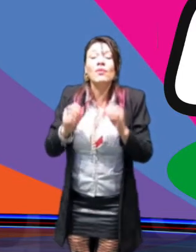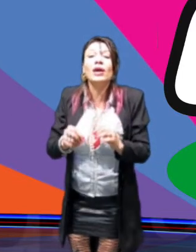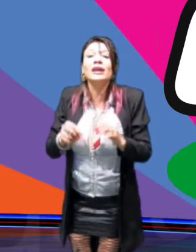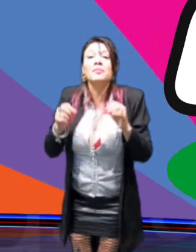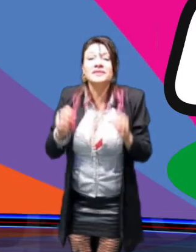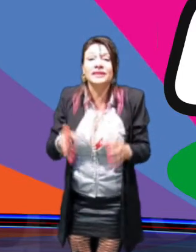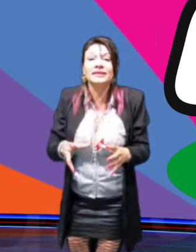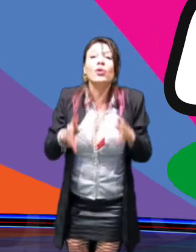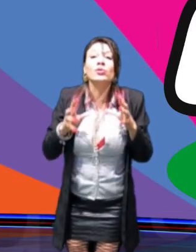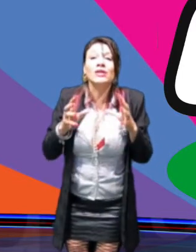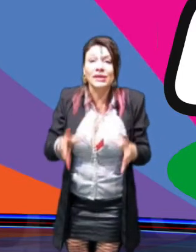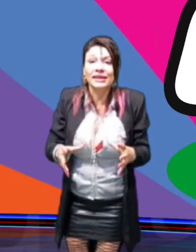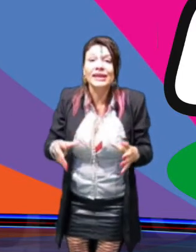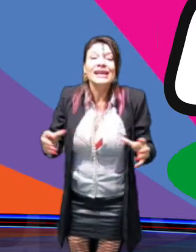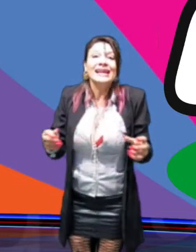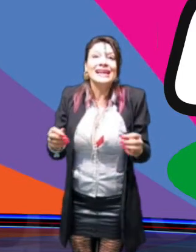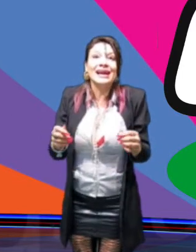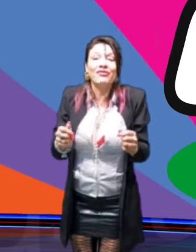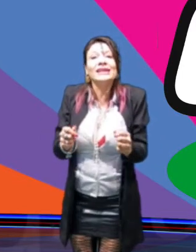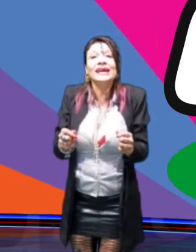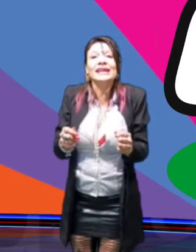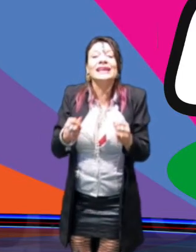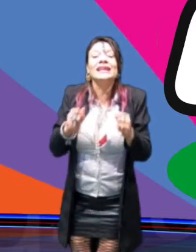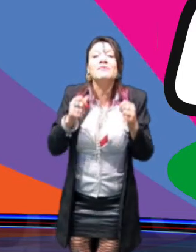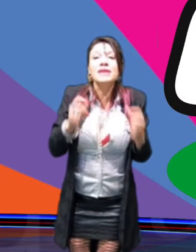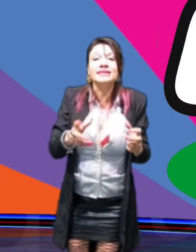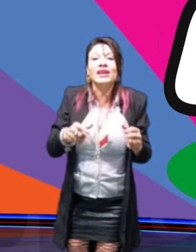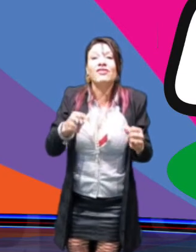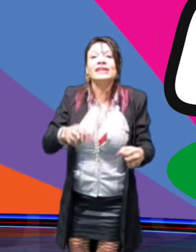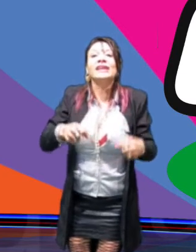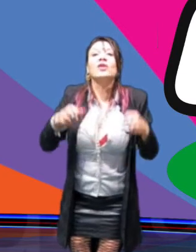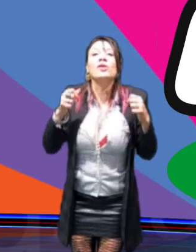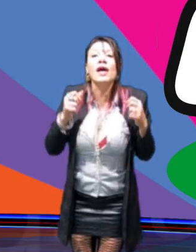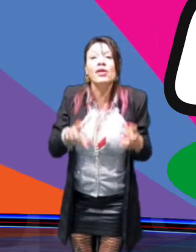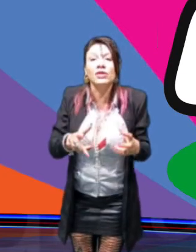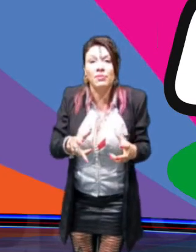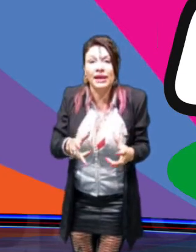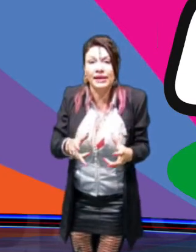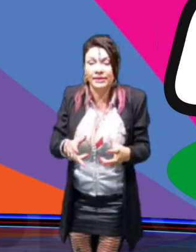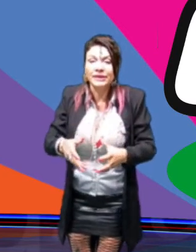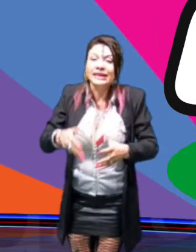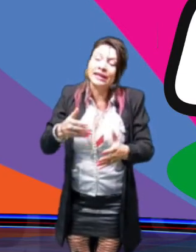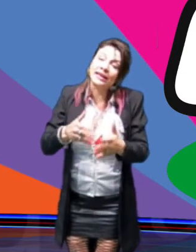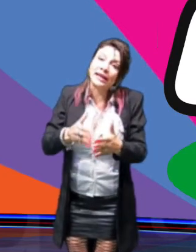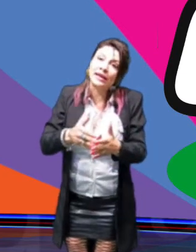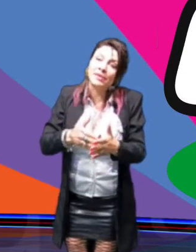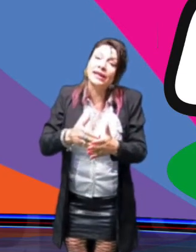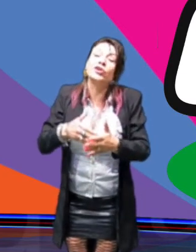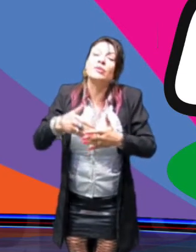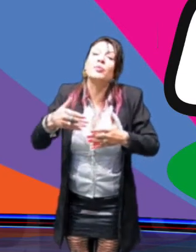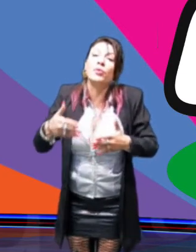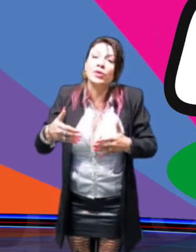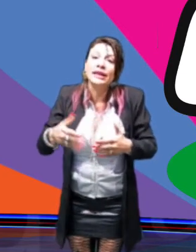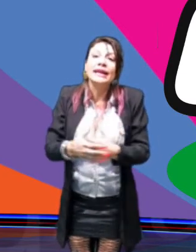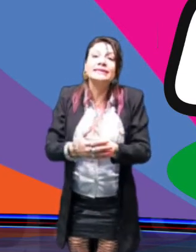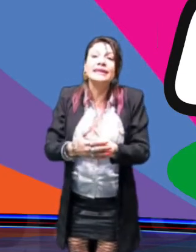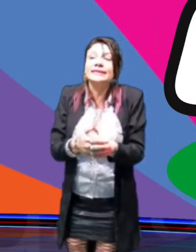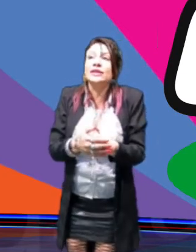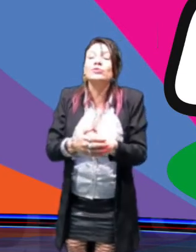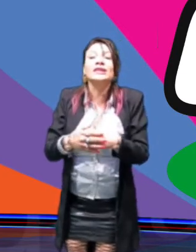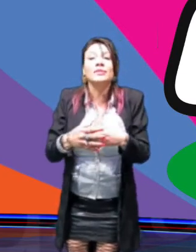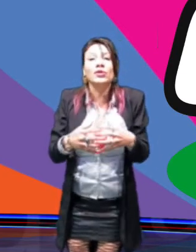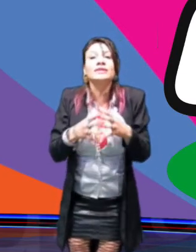moscas representan justamente la falta de limpieza, la falta de cuidado en el planeta. Bill Gates lo que propone es